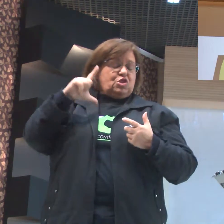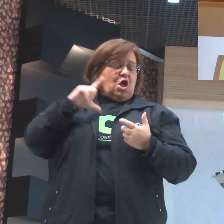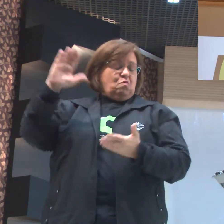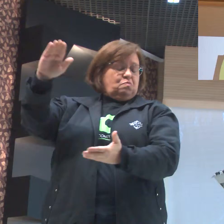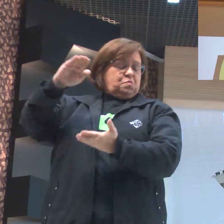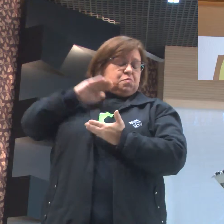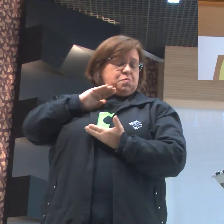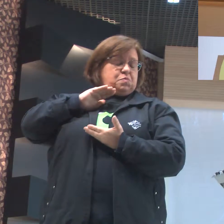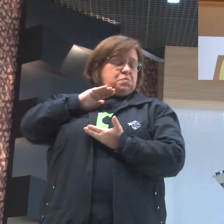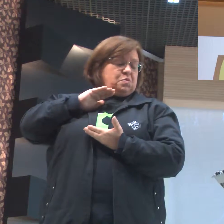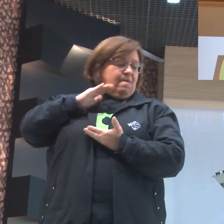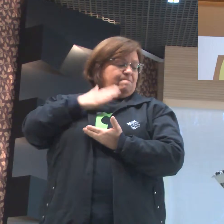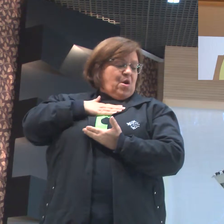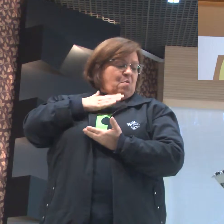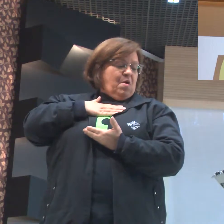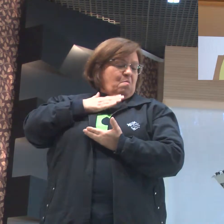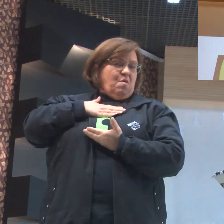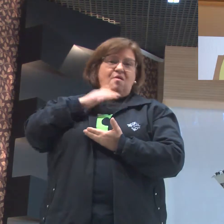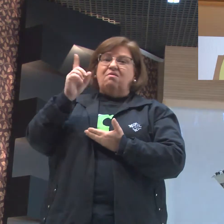de um ditador.